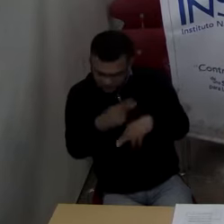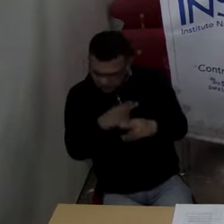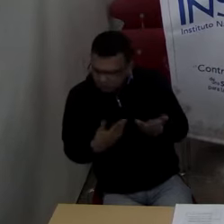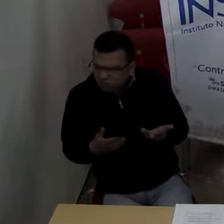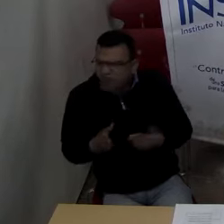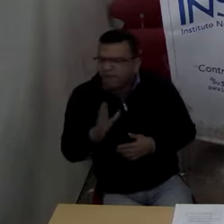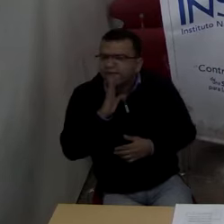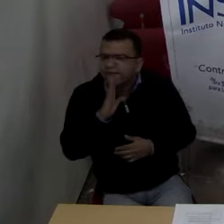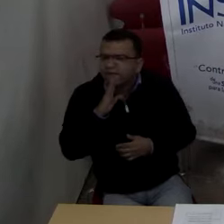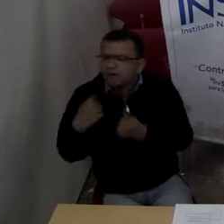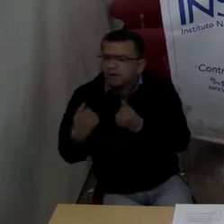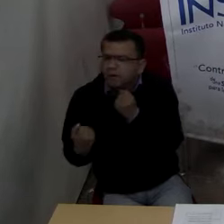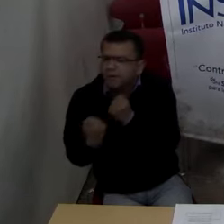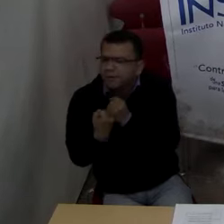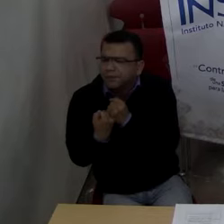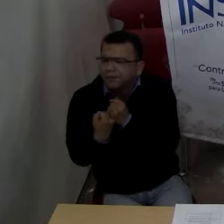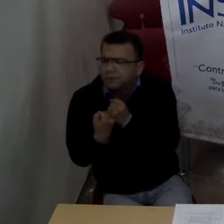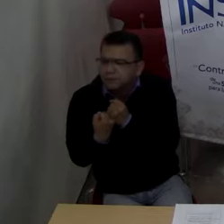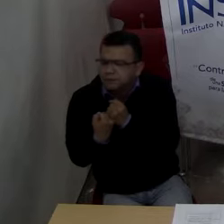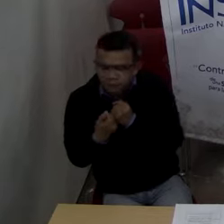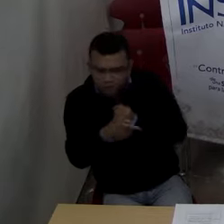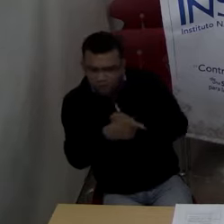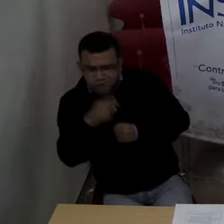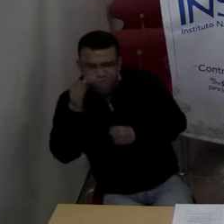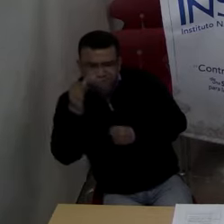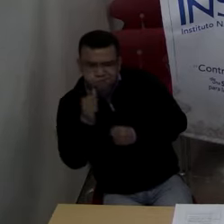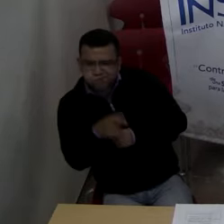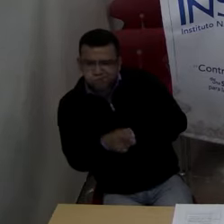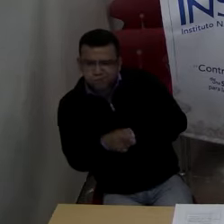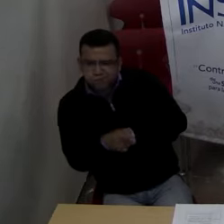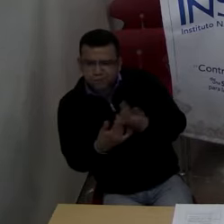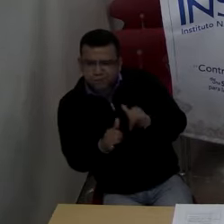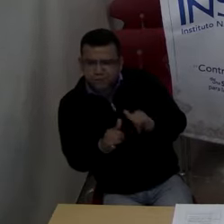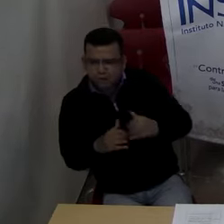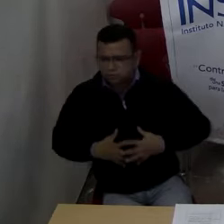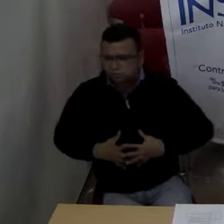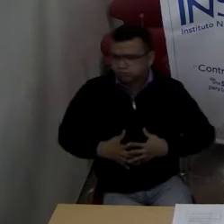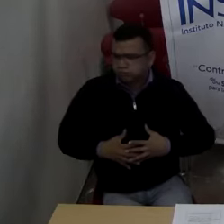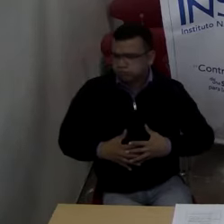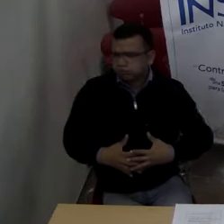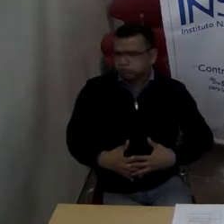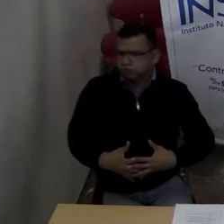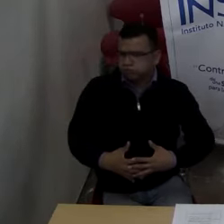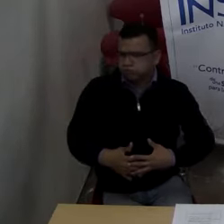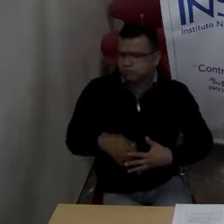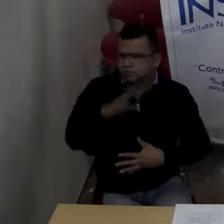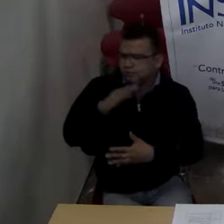va precisamente a sustentar o a fundamentar todo el